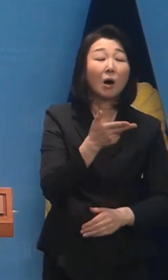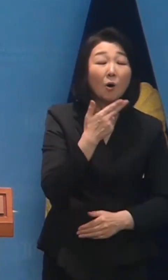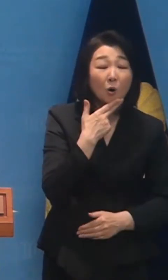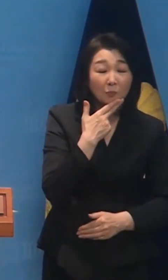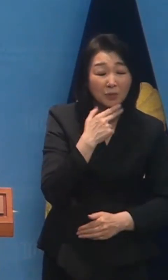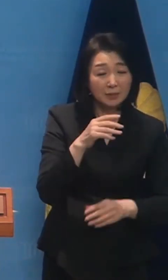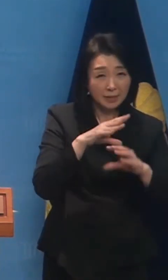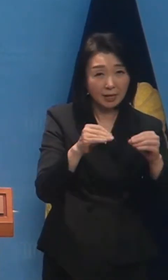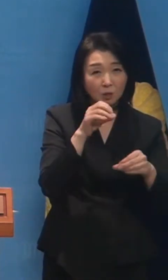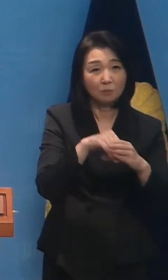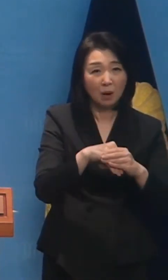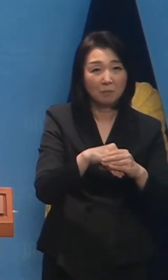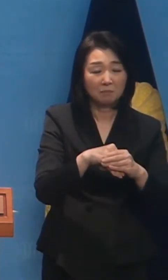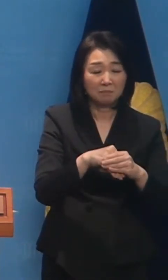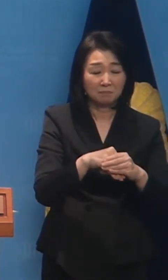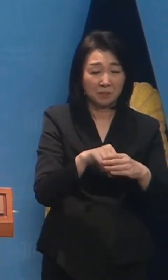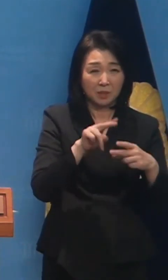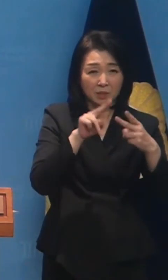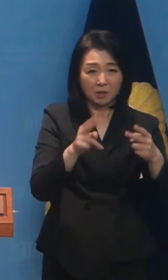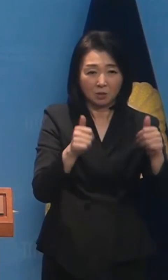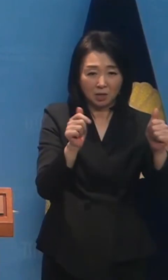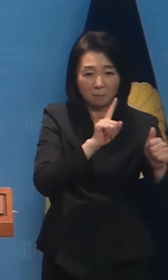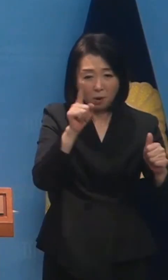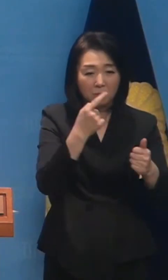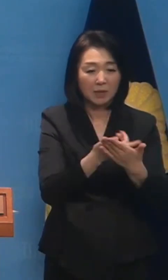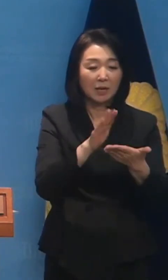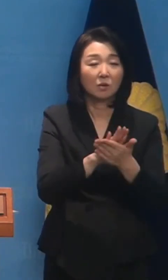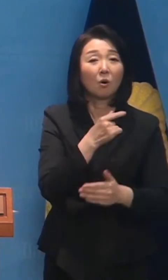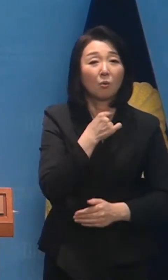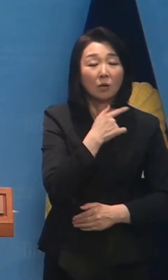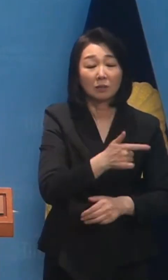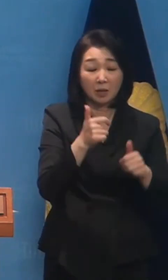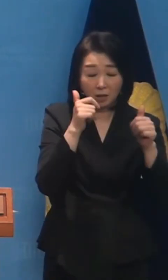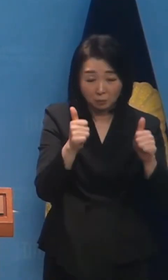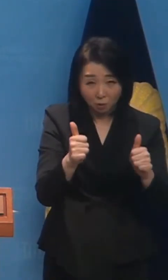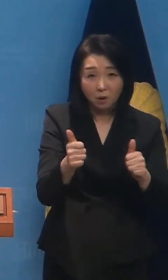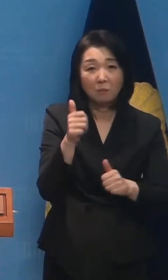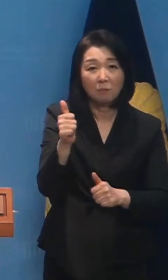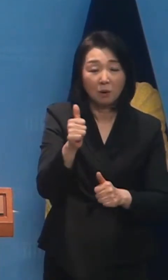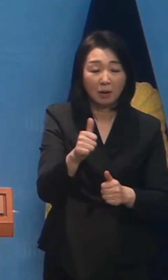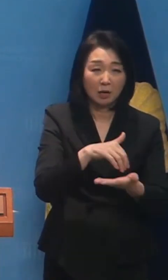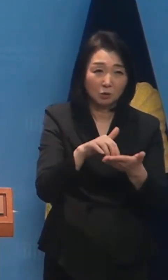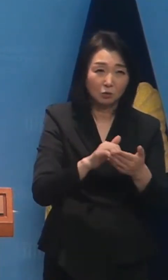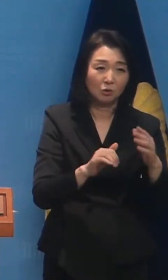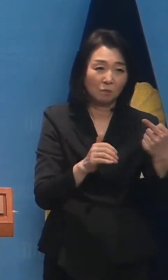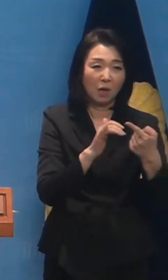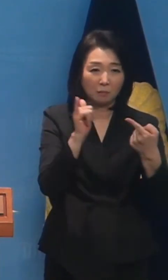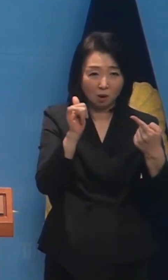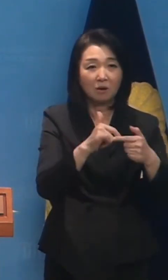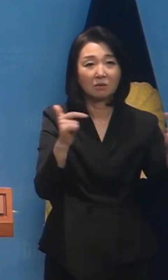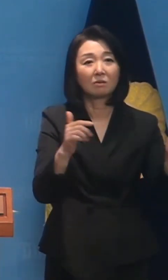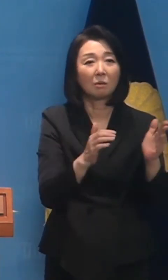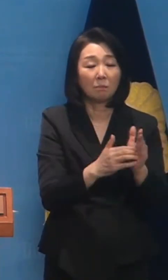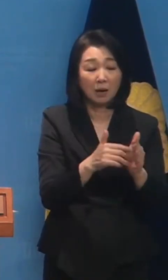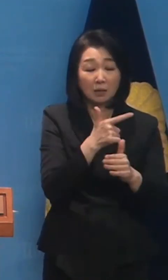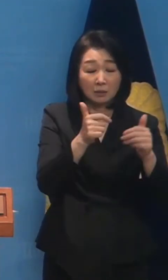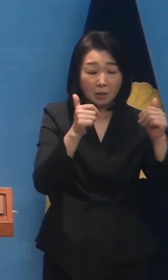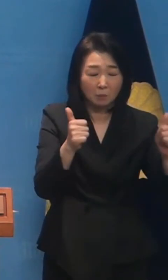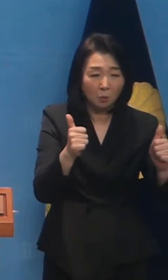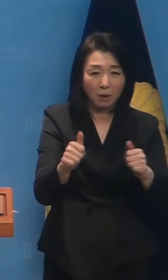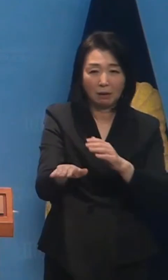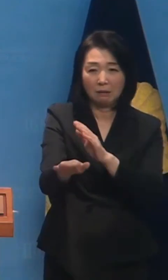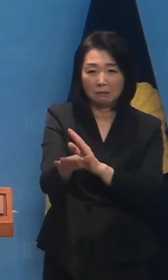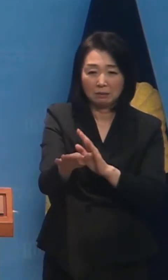해석을 담은 위헌적 형소법 개정안 추진, 대법원 법관수를 100명으로 늘려 대법원을 좌파 세력의